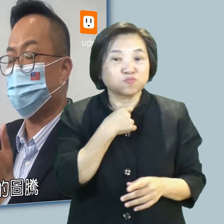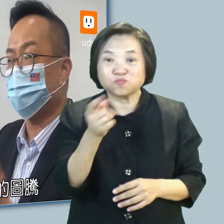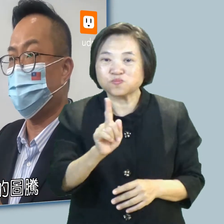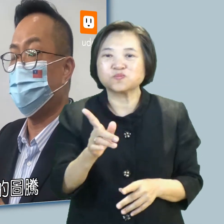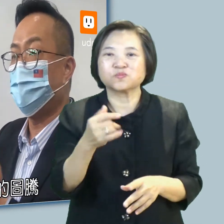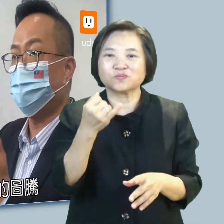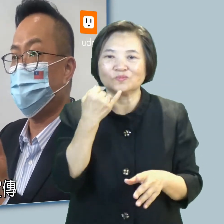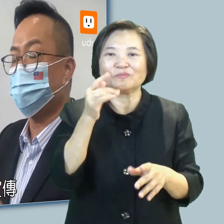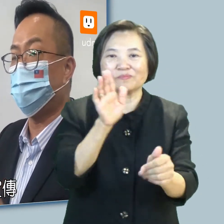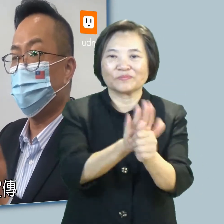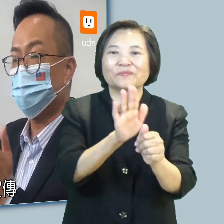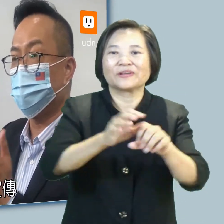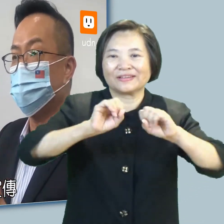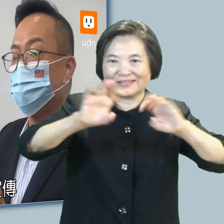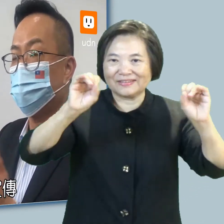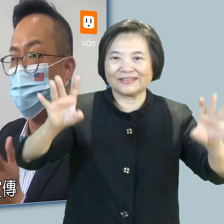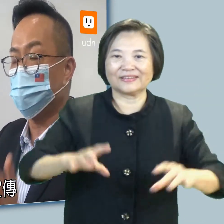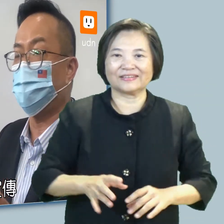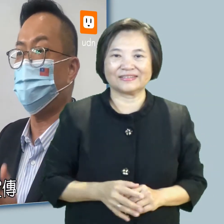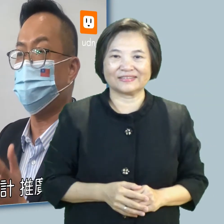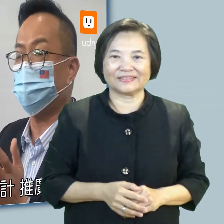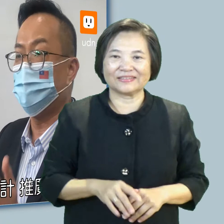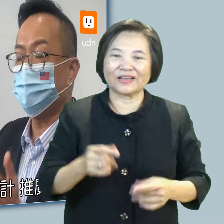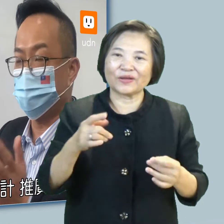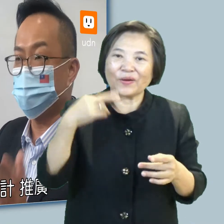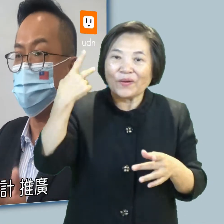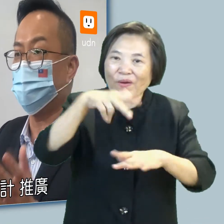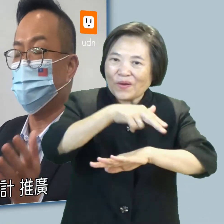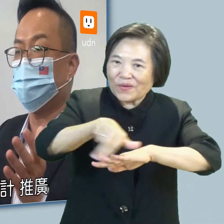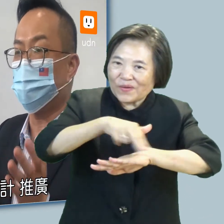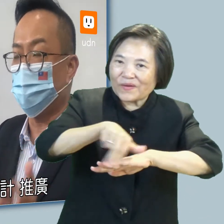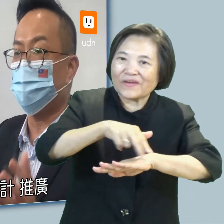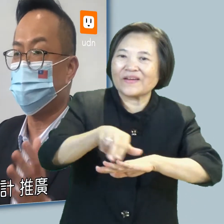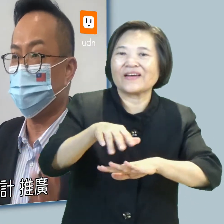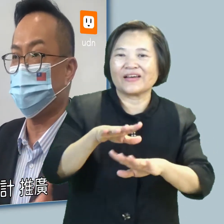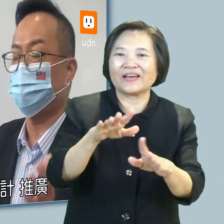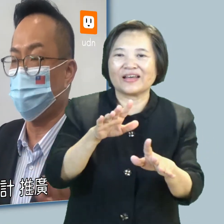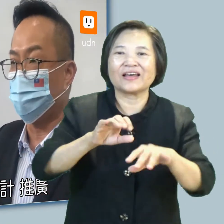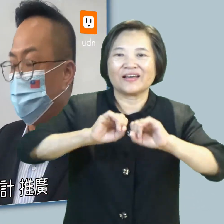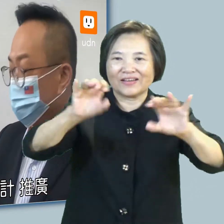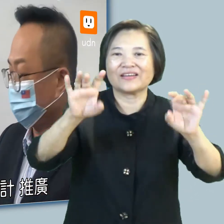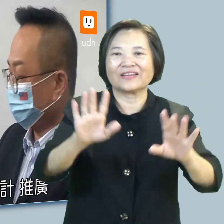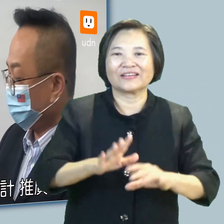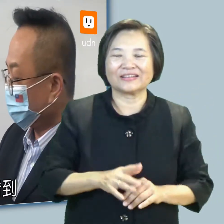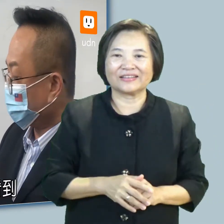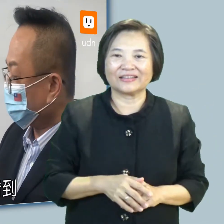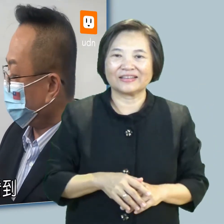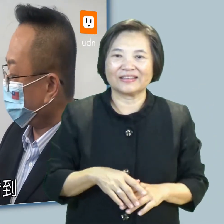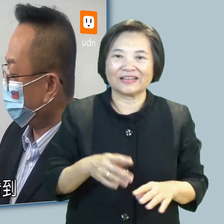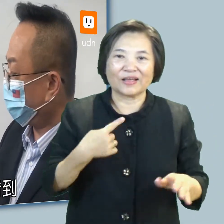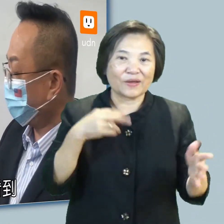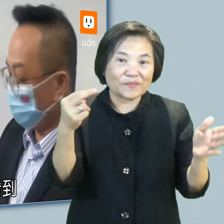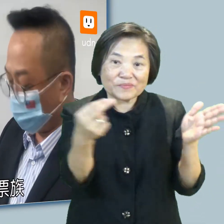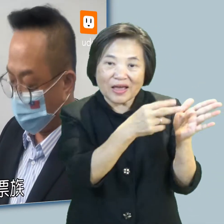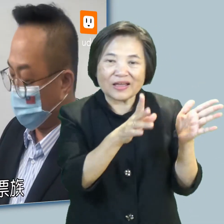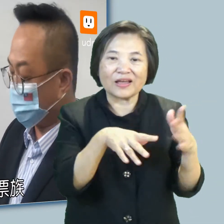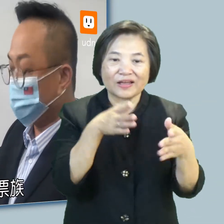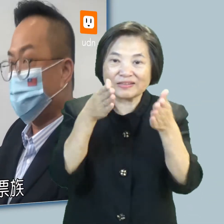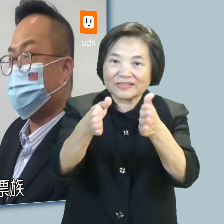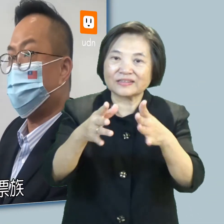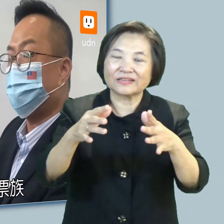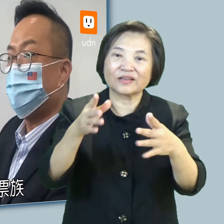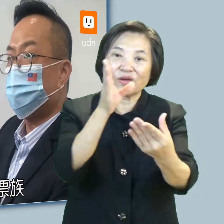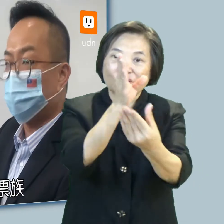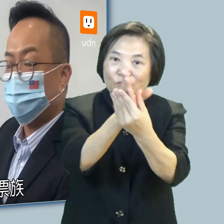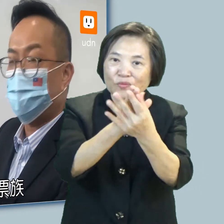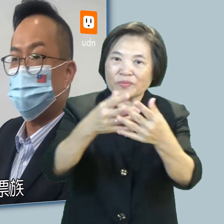想要的图腾，来做公司的宣传还是形象的一个广告设计推广。大家都可以看到，我们也针